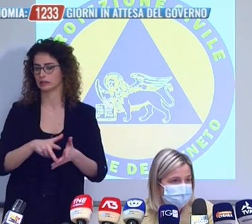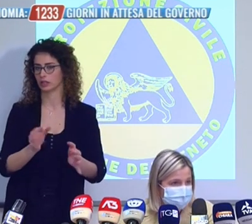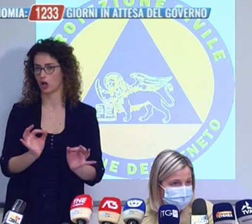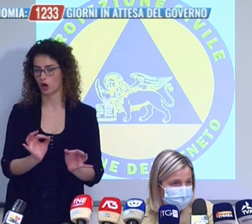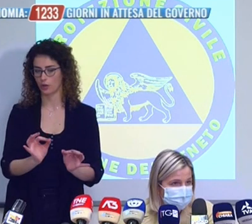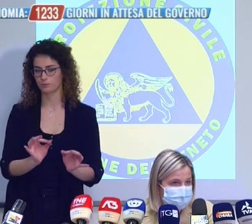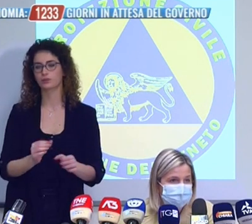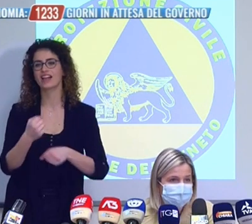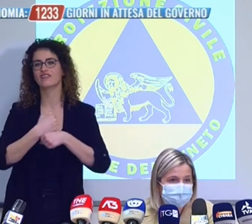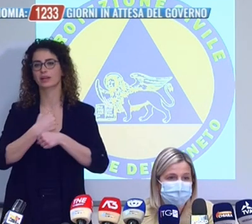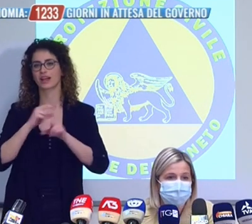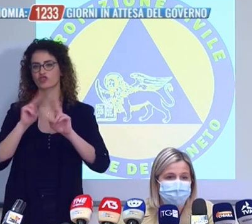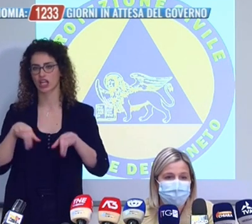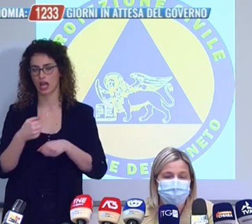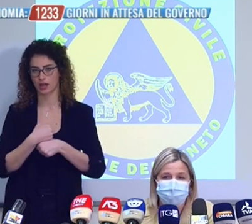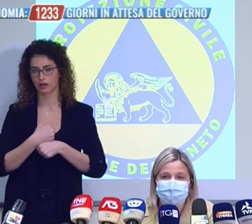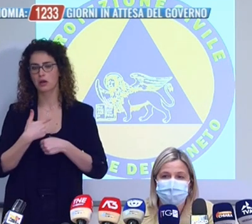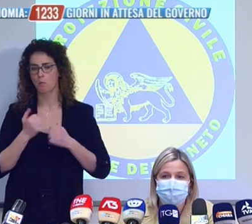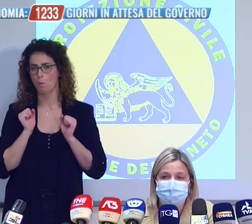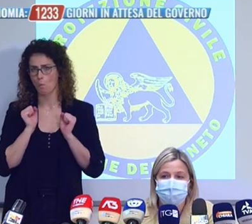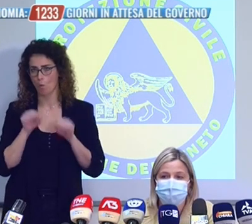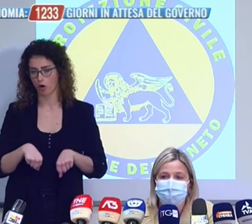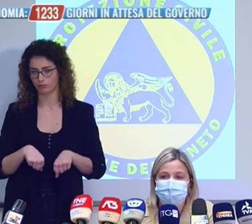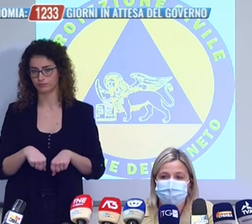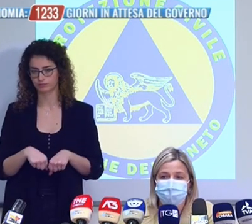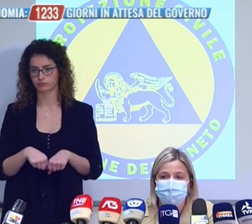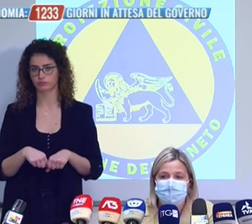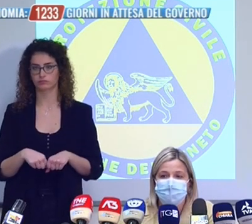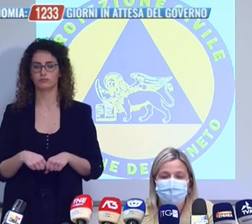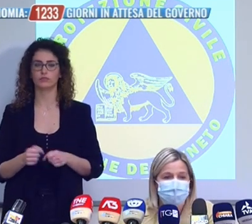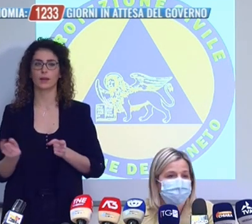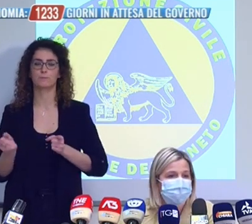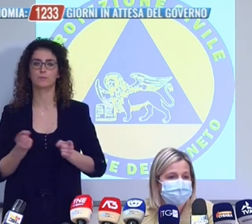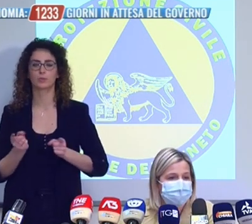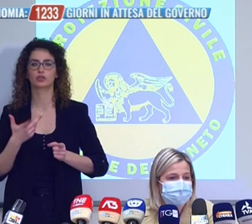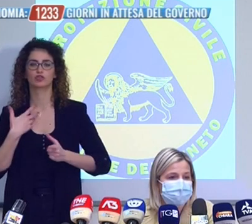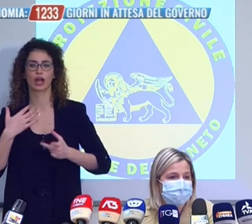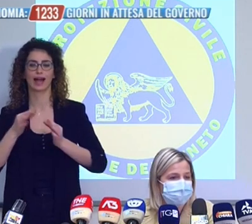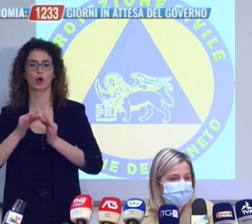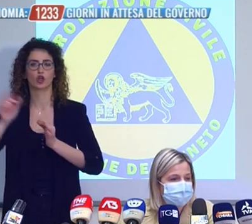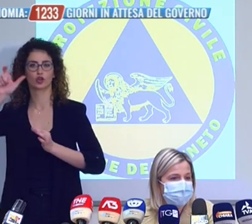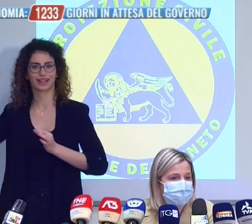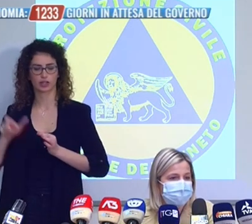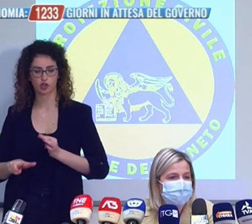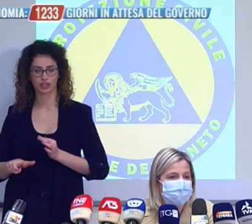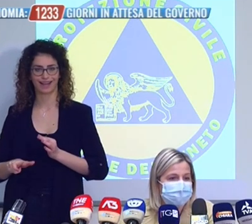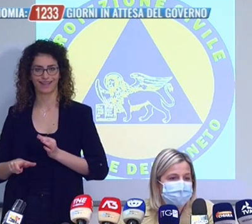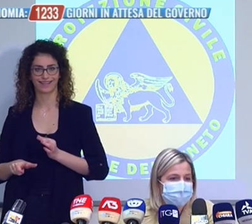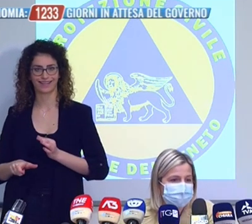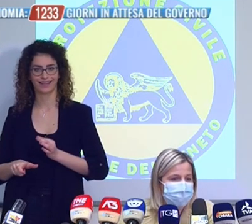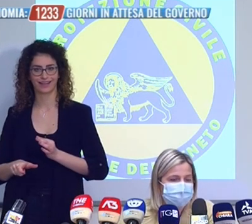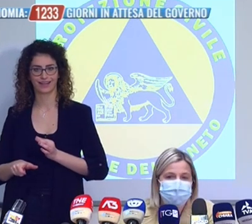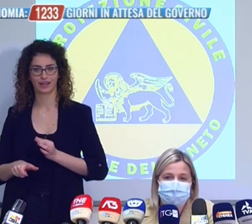farmacie, loro sono disponibili, quindi quando ci sarà anche in questo caso un accordo nazionale, un'indicazione nazionale,